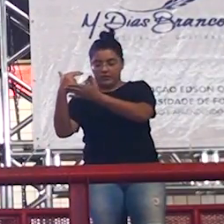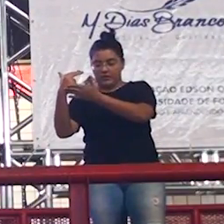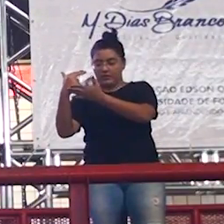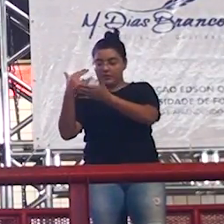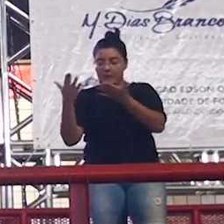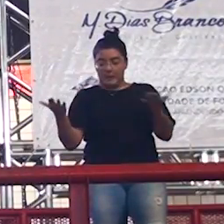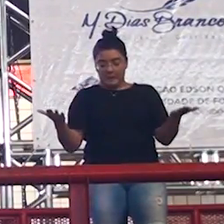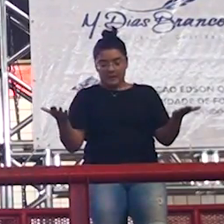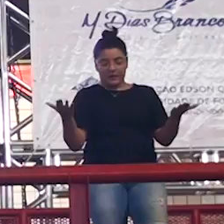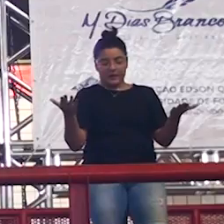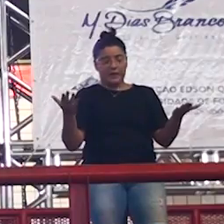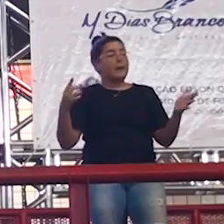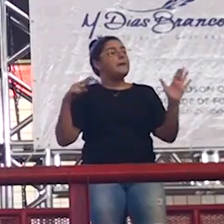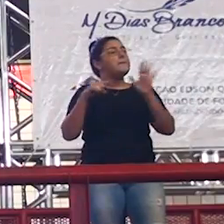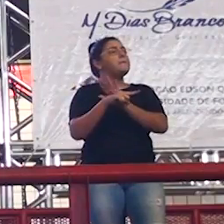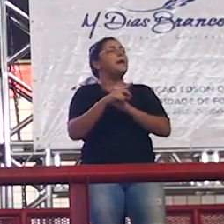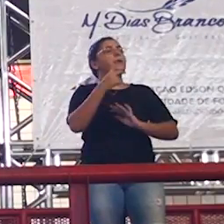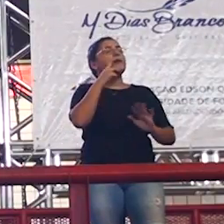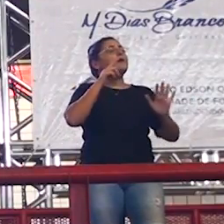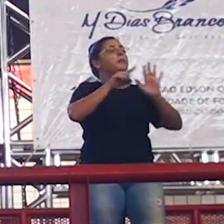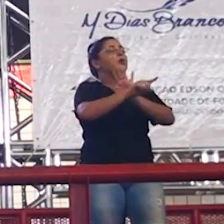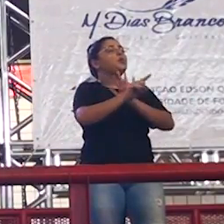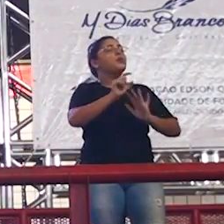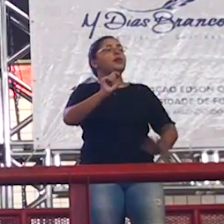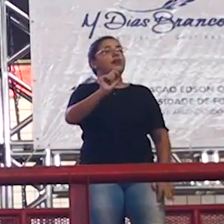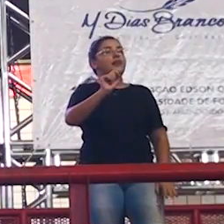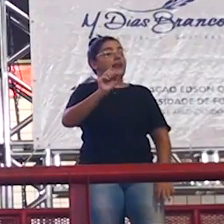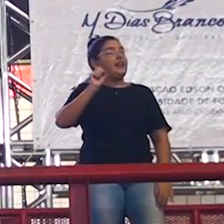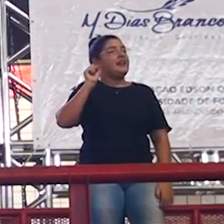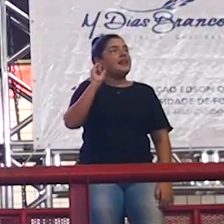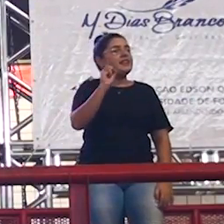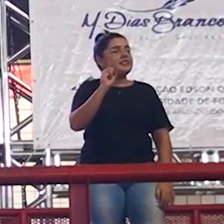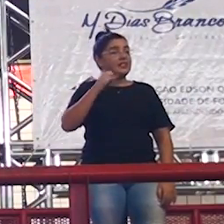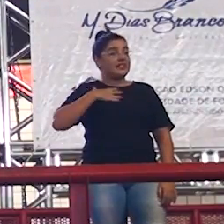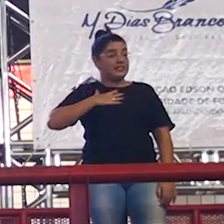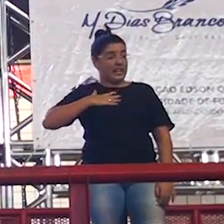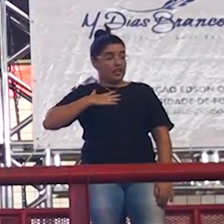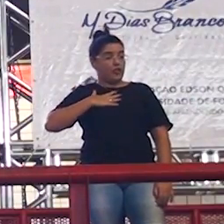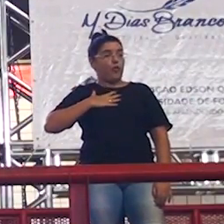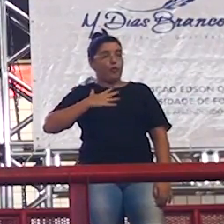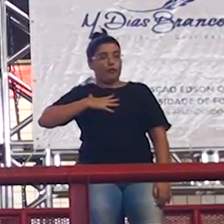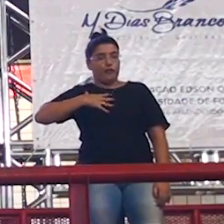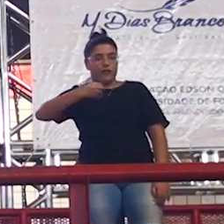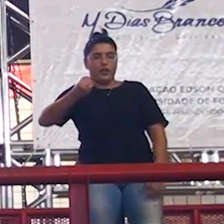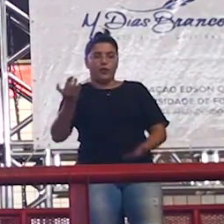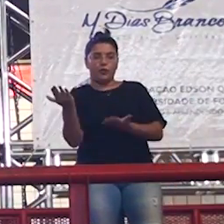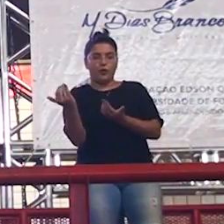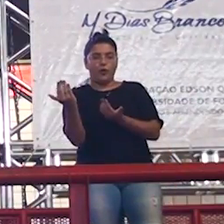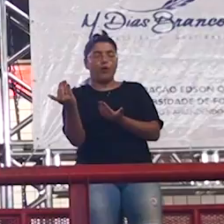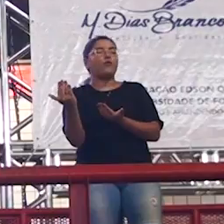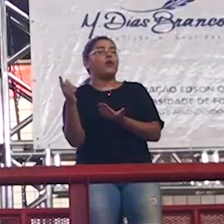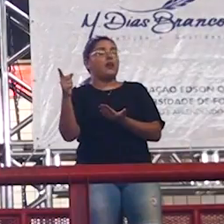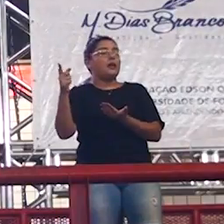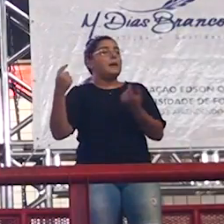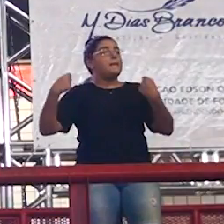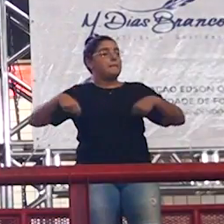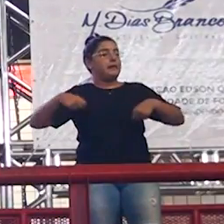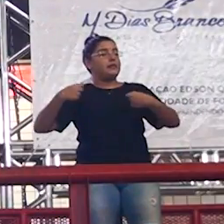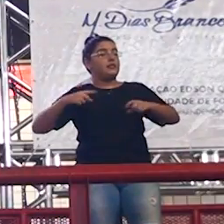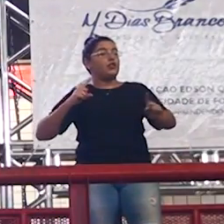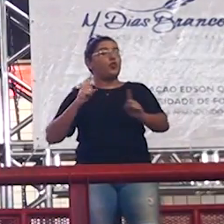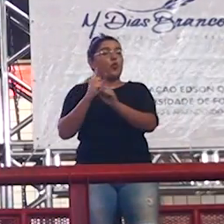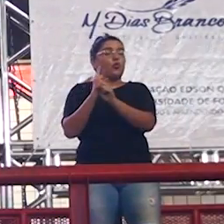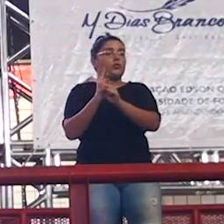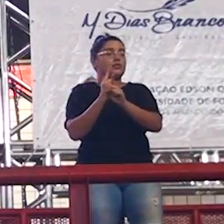E o comando da questão diz o seguinte, para satisfazer o filho mais novo, esse senhor precisa encontrar